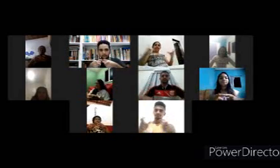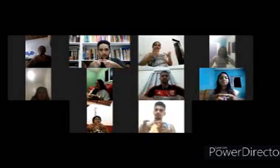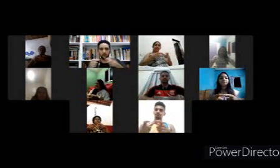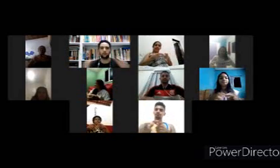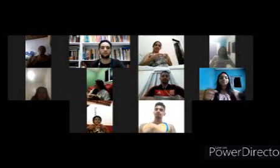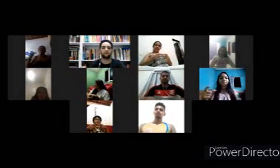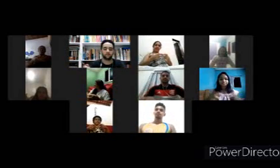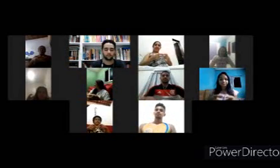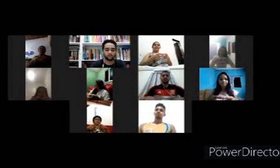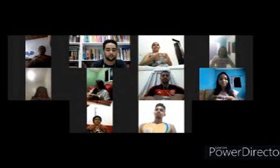Pequeno.